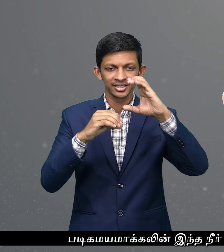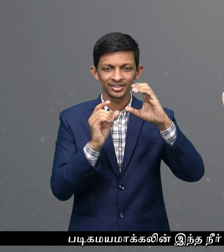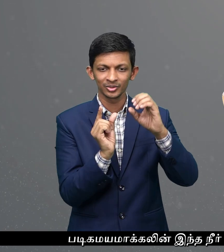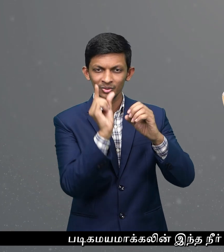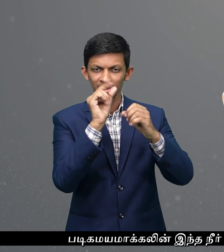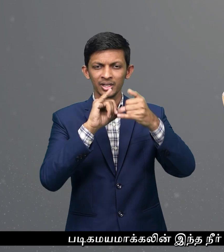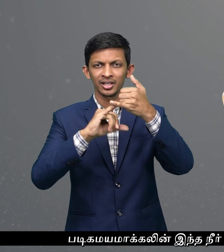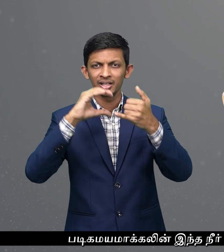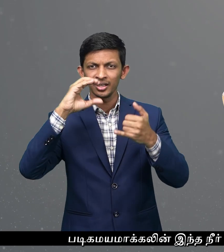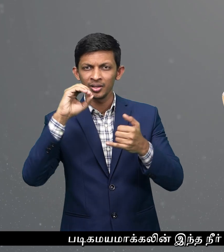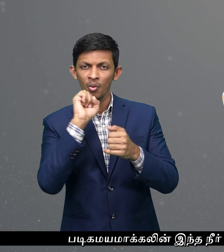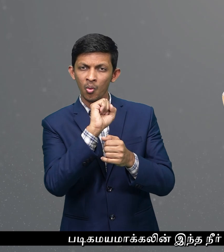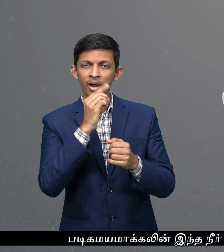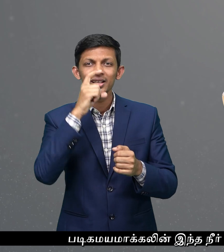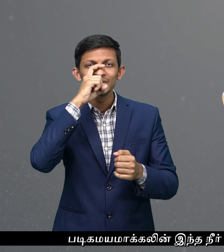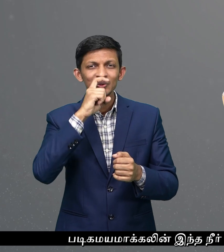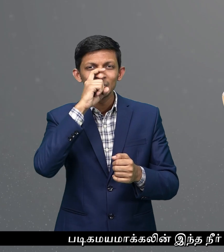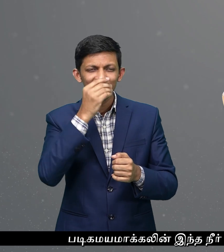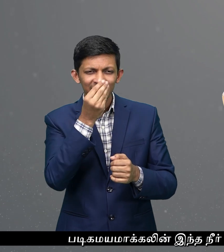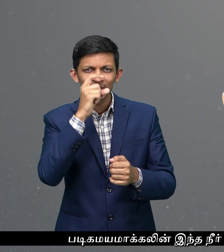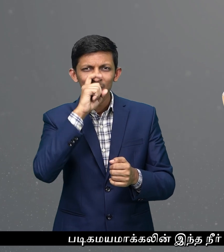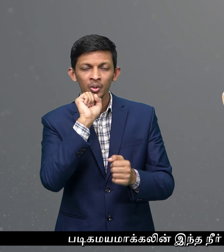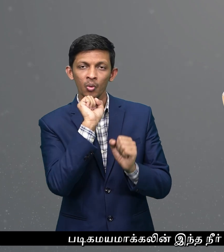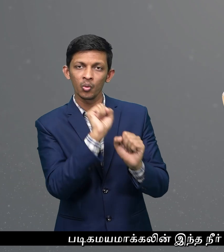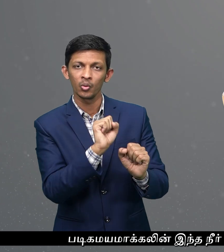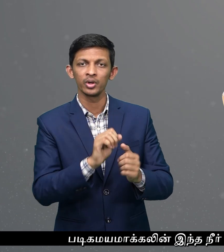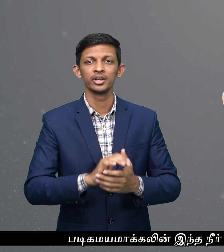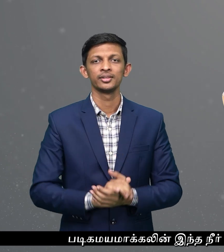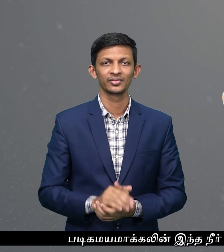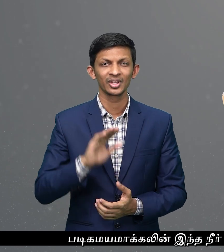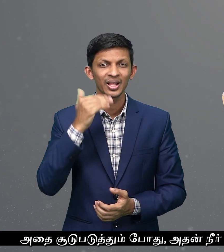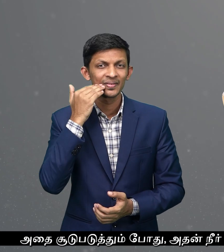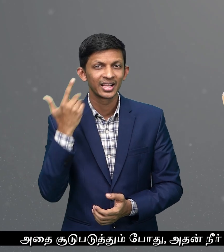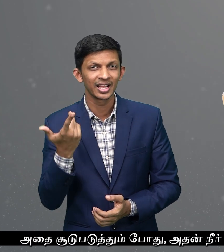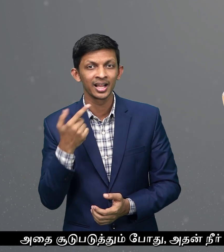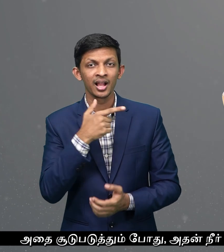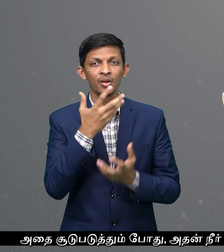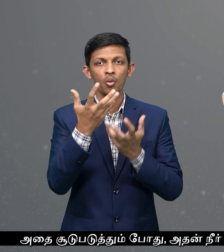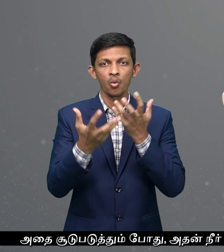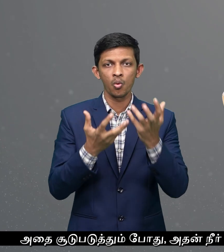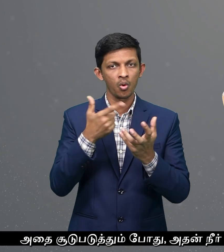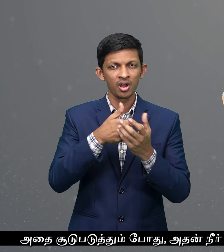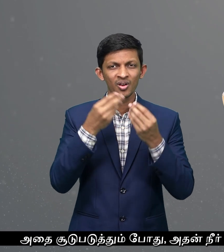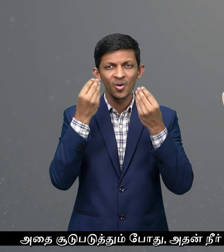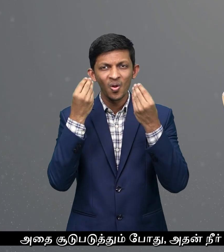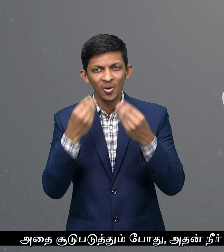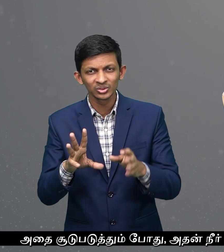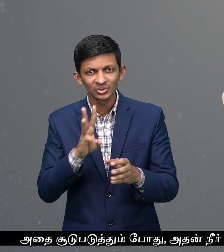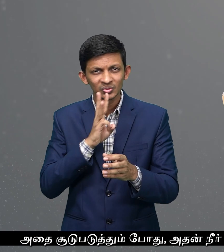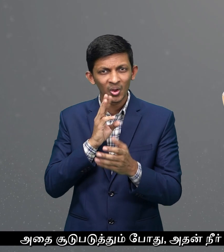நீலமாக்குகிறது. அதை சூடுபடுத்தும் போது அதன் நீர்